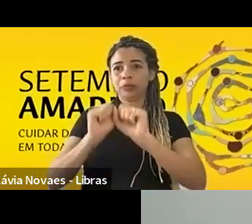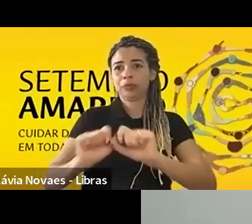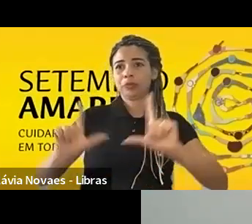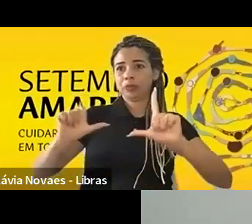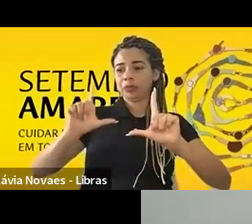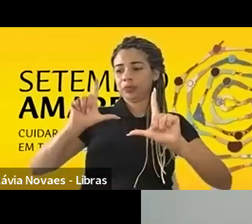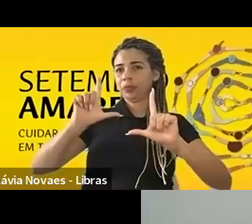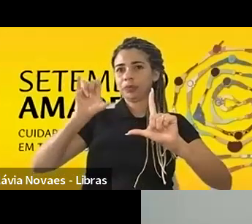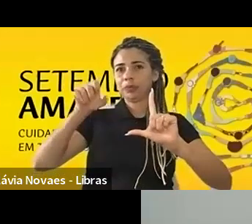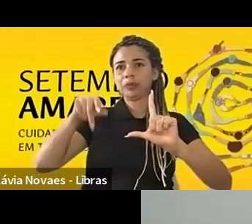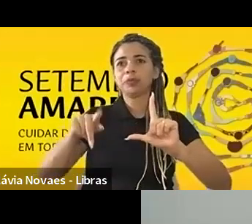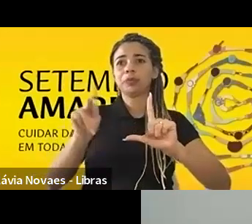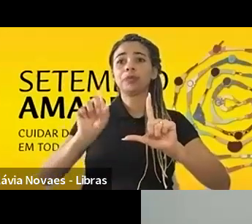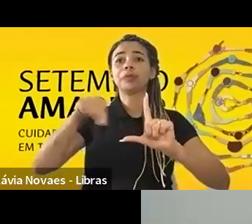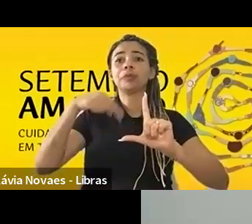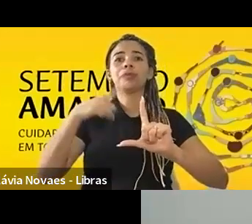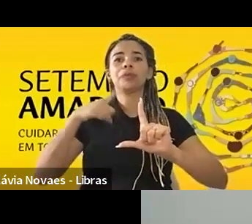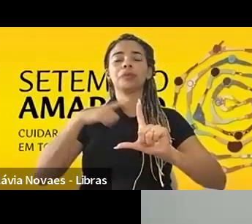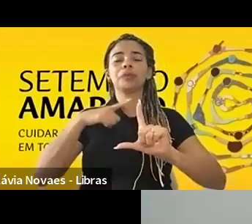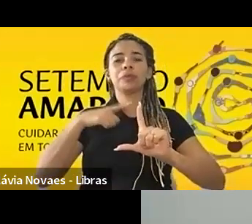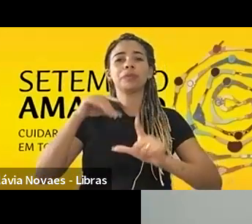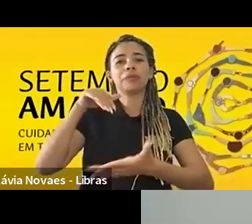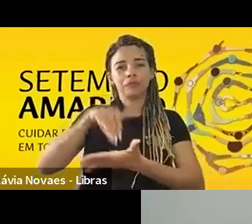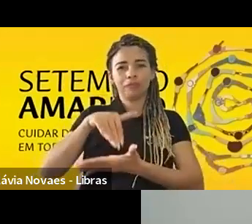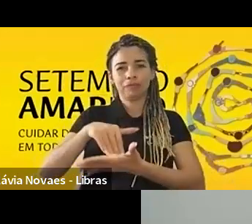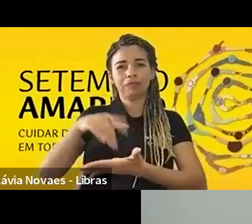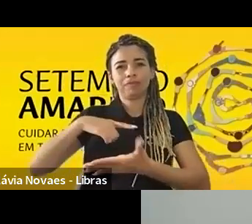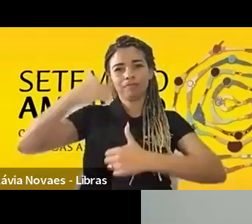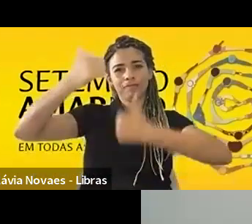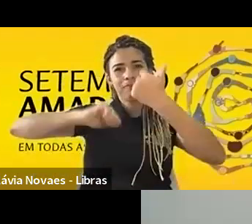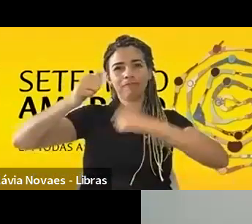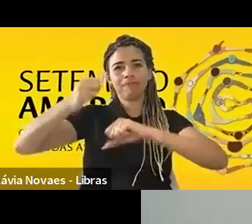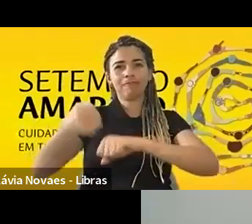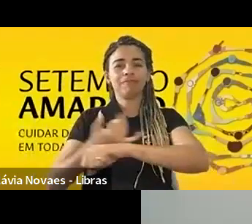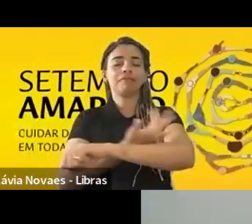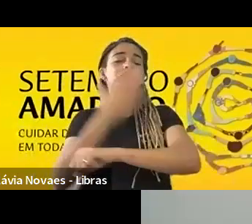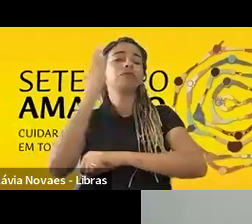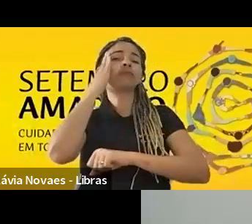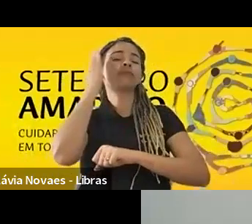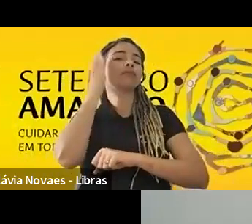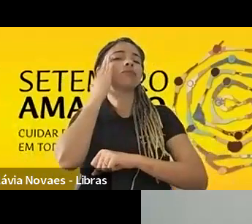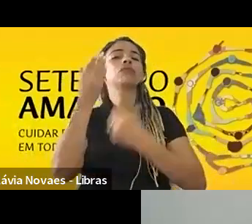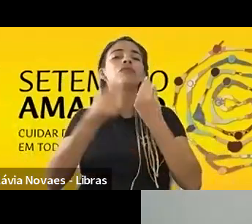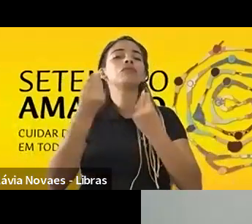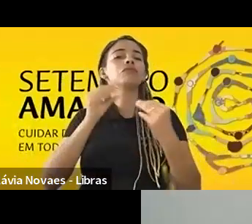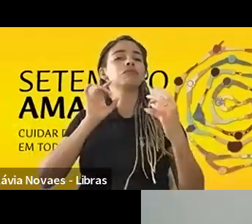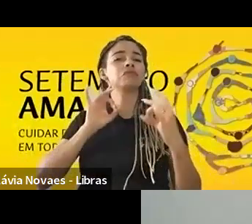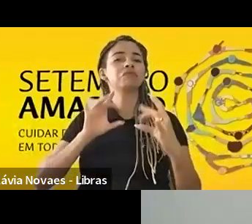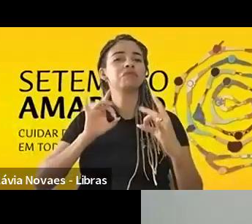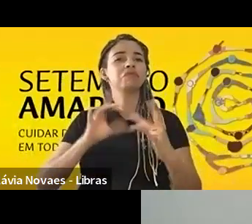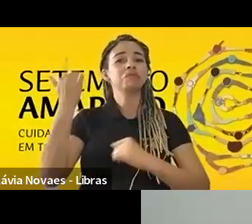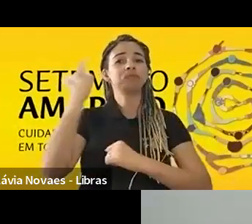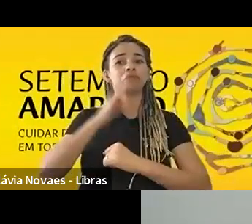a avaliação de reação, para que a gente sempre possa ter feedbacks e melhorar a realização dos